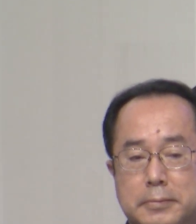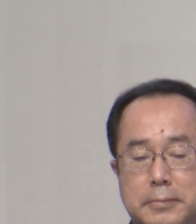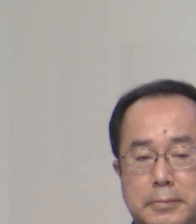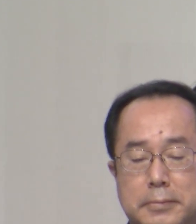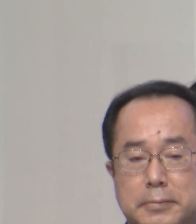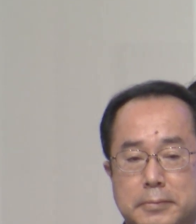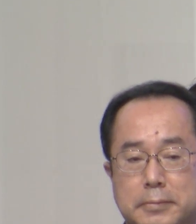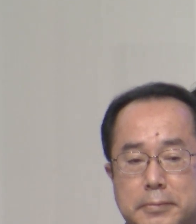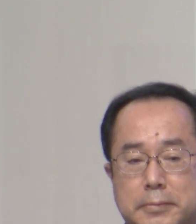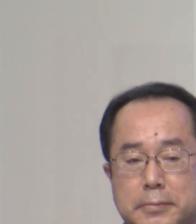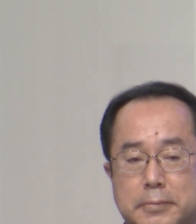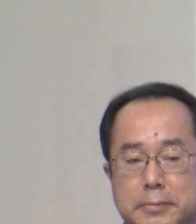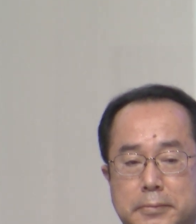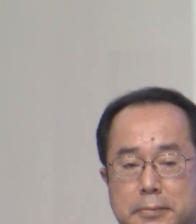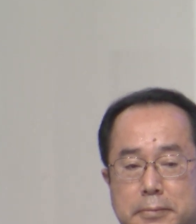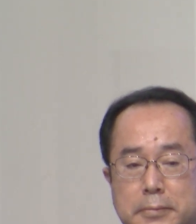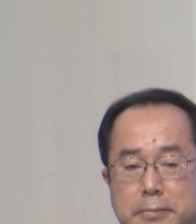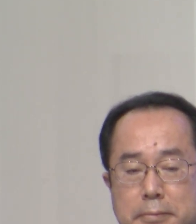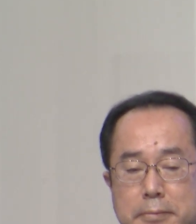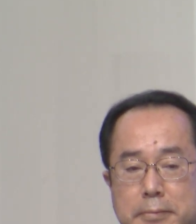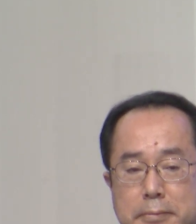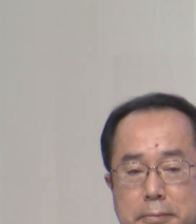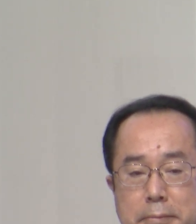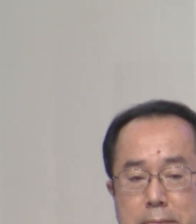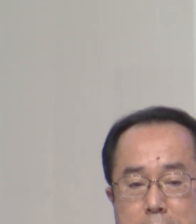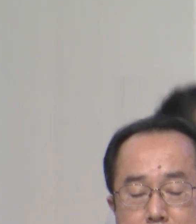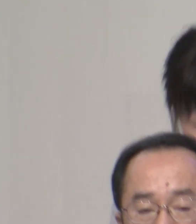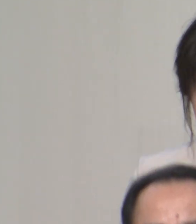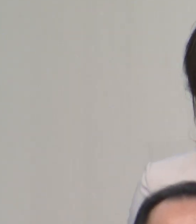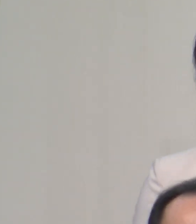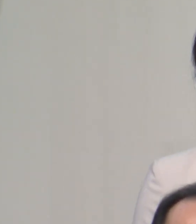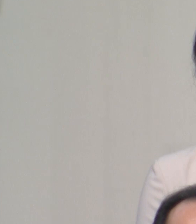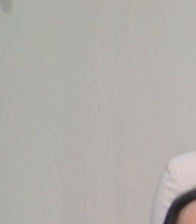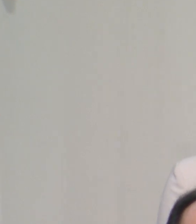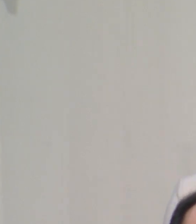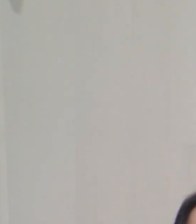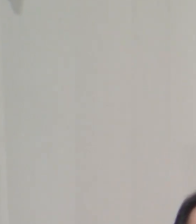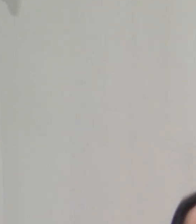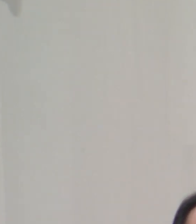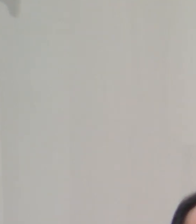同じく桑原綾子でございます